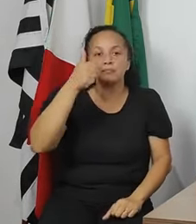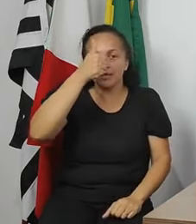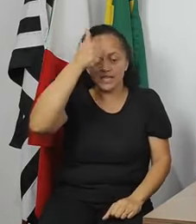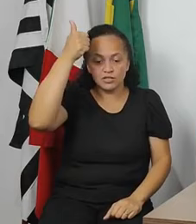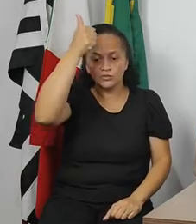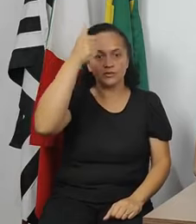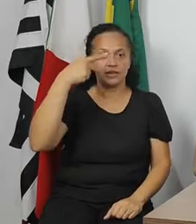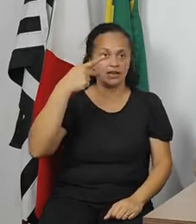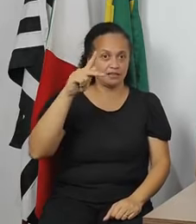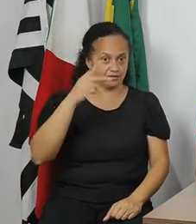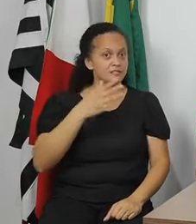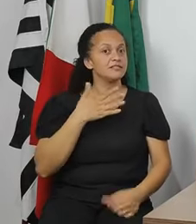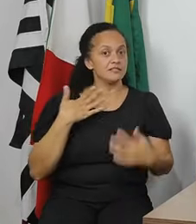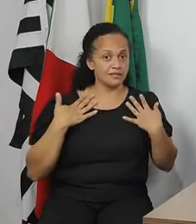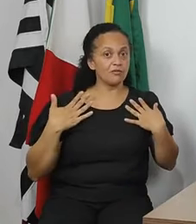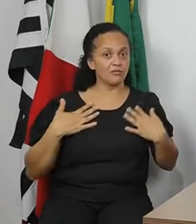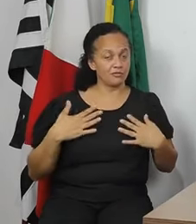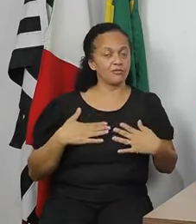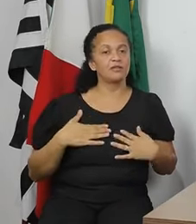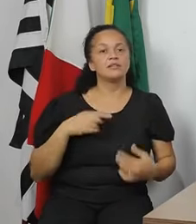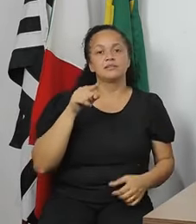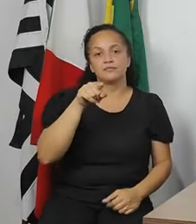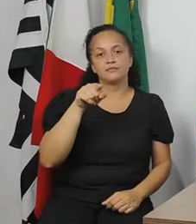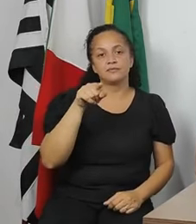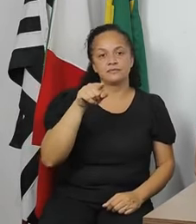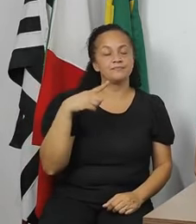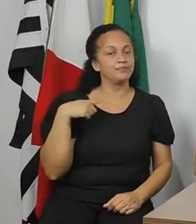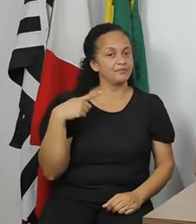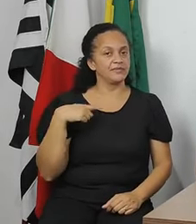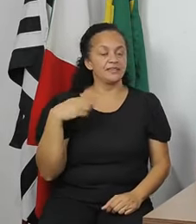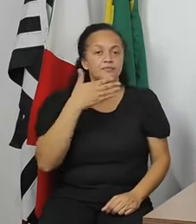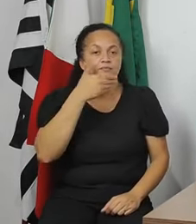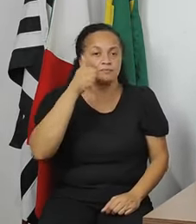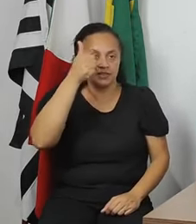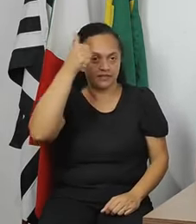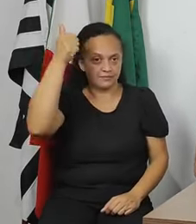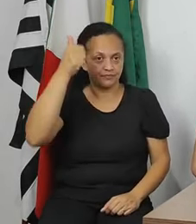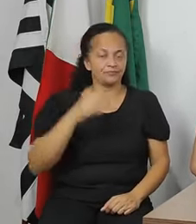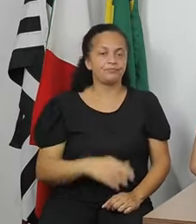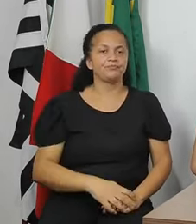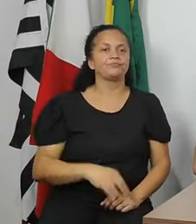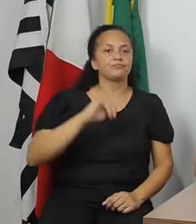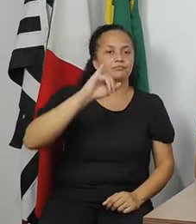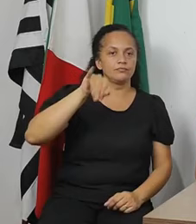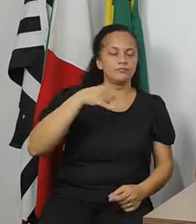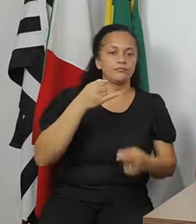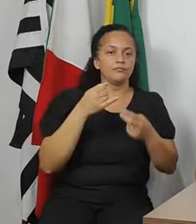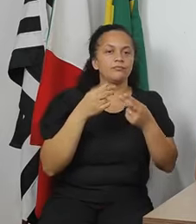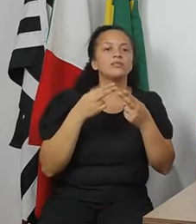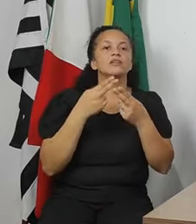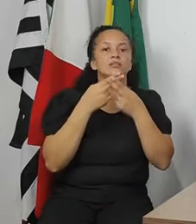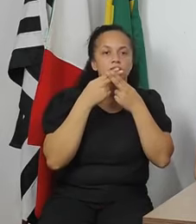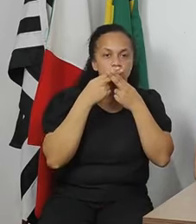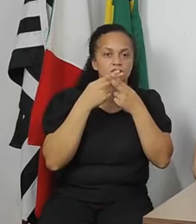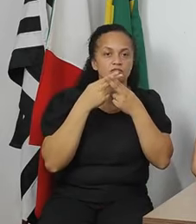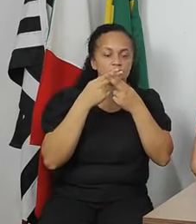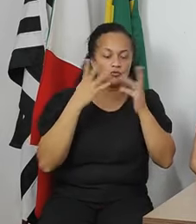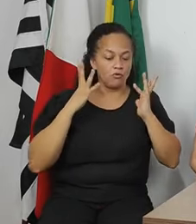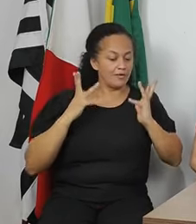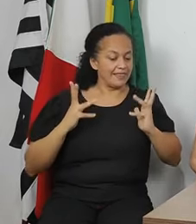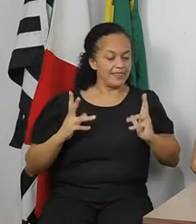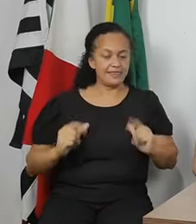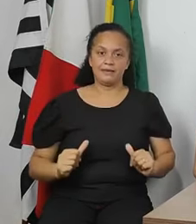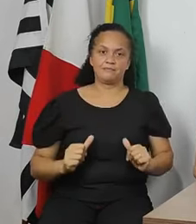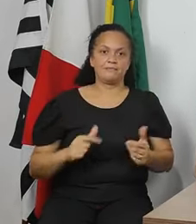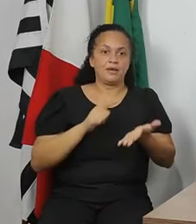para nos trazer uma imunidade maior. Então o jejum ele faz uma desintoxicação do nosso corpo, ele limpa